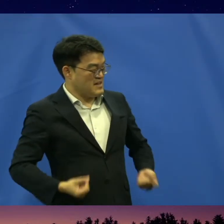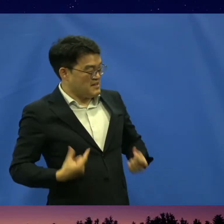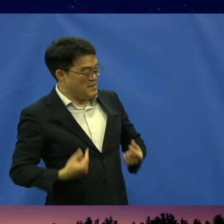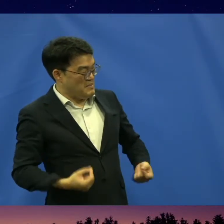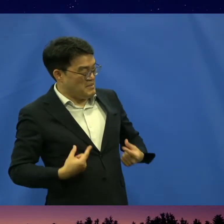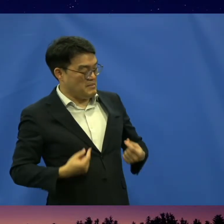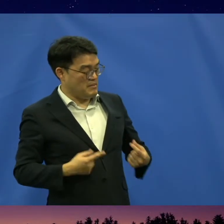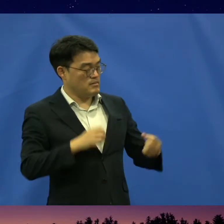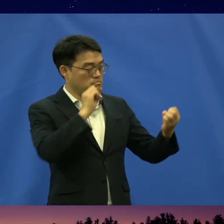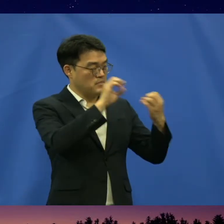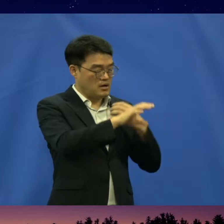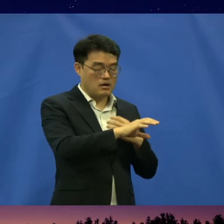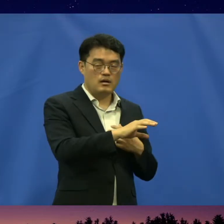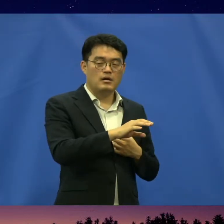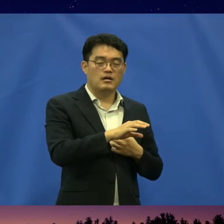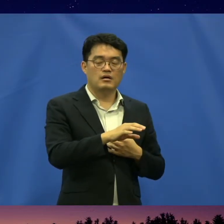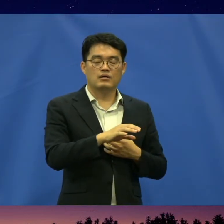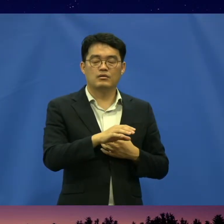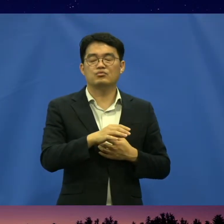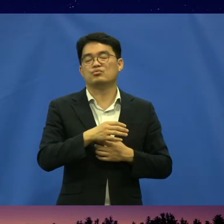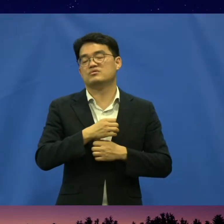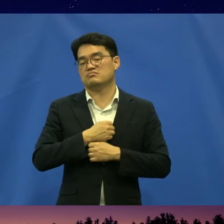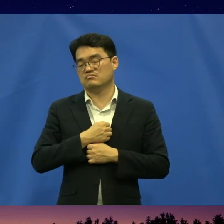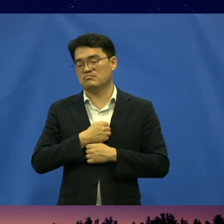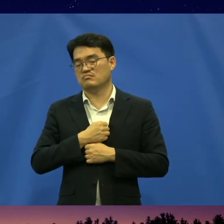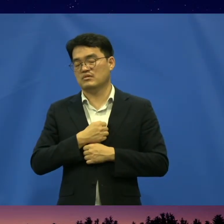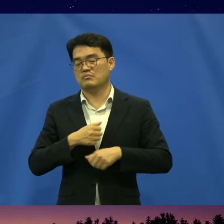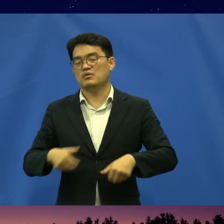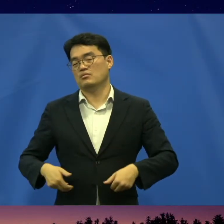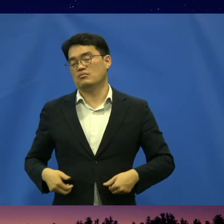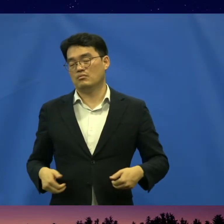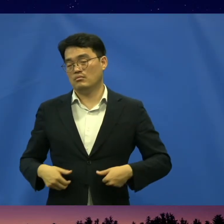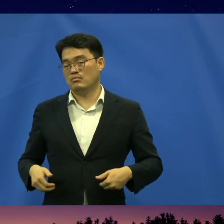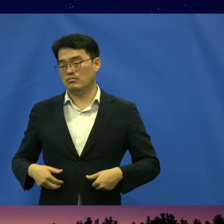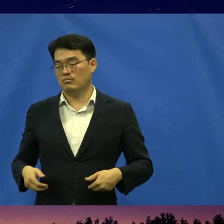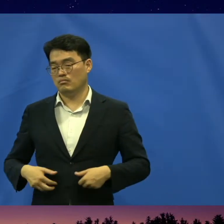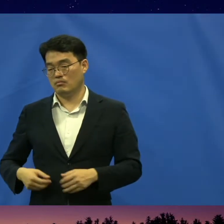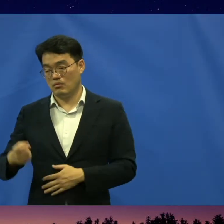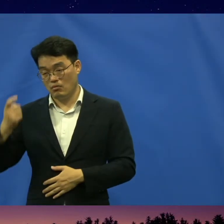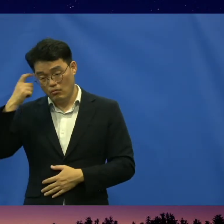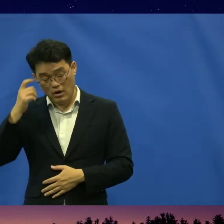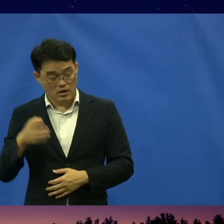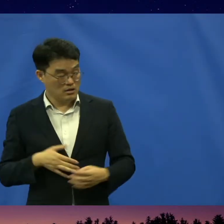여러분 이게 조심해야 될 것 중에 하나는 지나친 결벽증이에요.